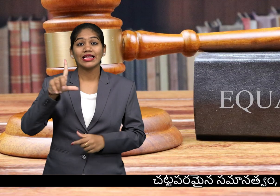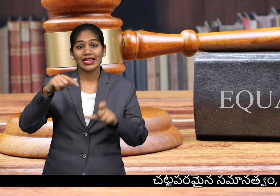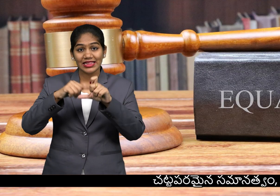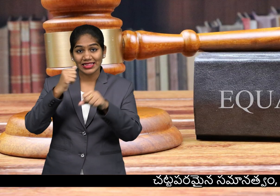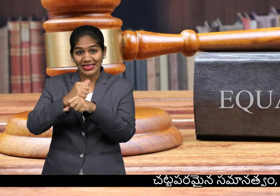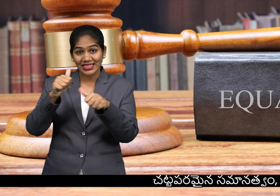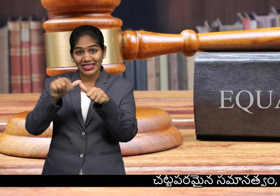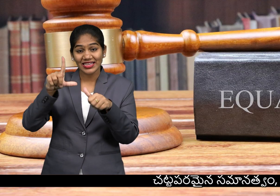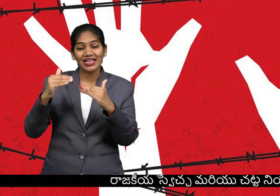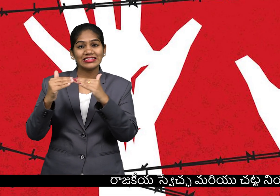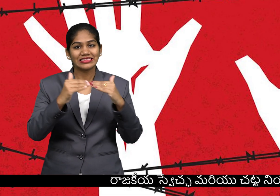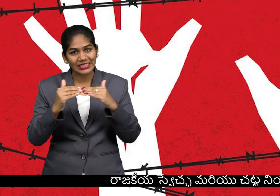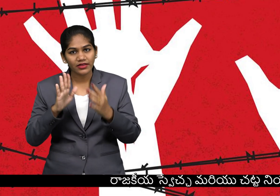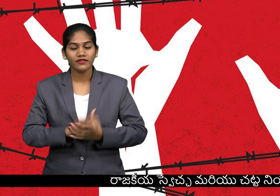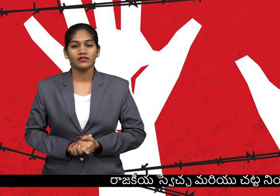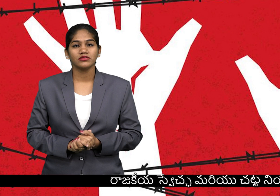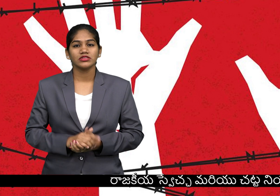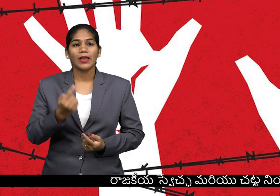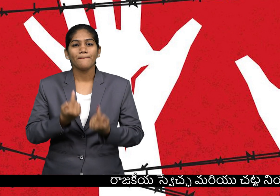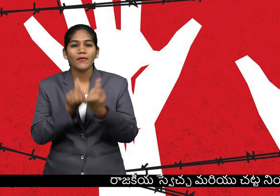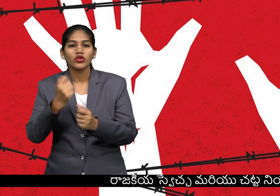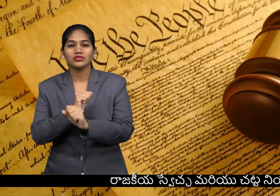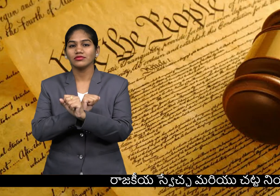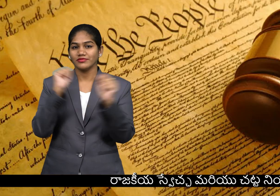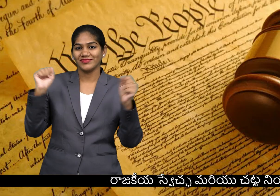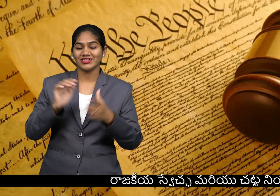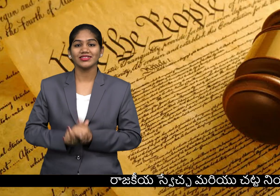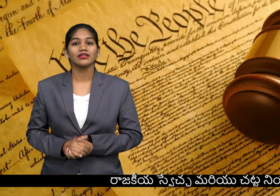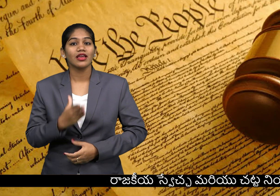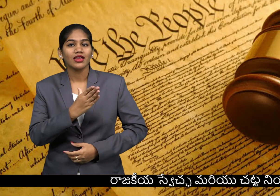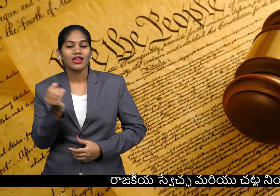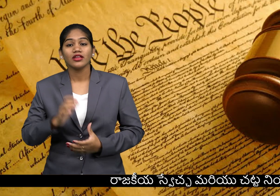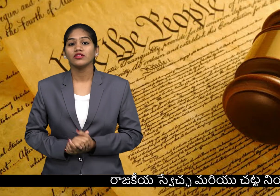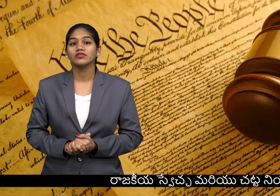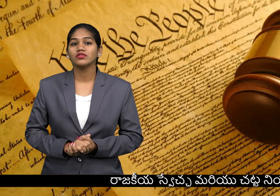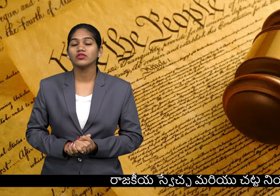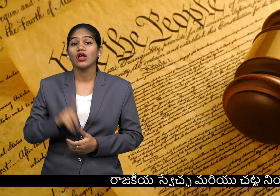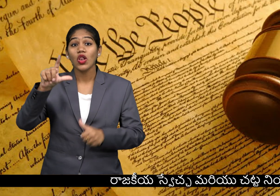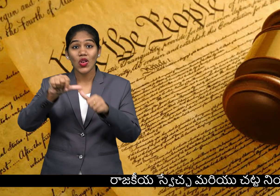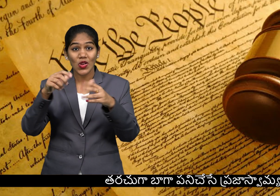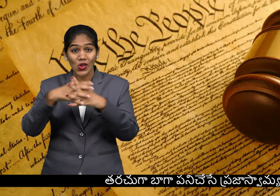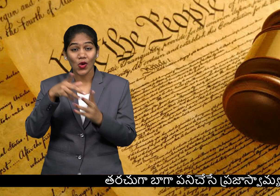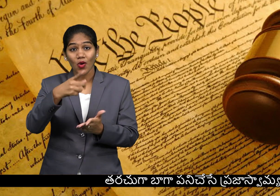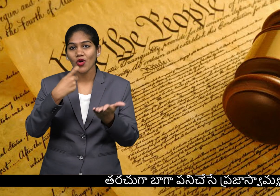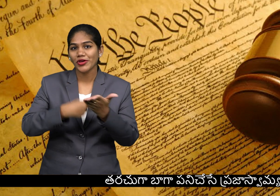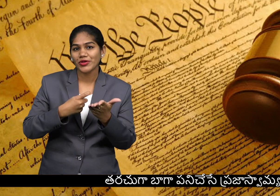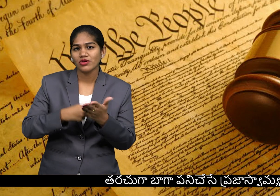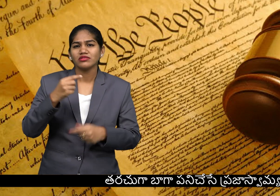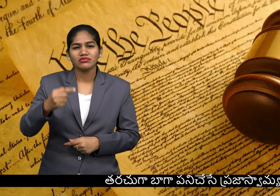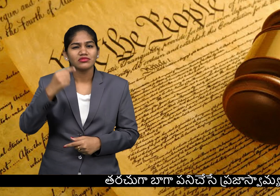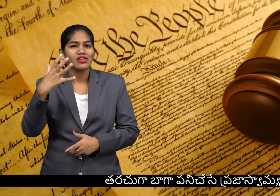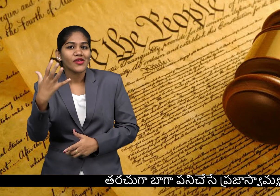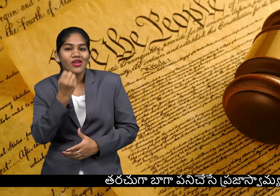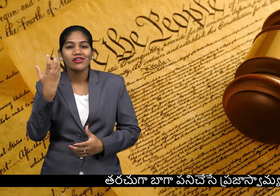చట్టపరమైన సమానత్వం, రాజకీయ స్వేచ్ఛ మరియు చట్ట నియమాలు తరచుగా